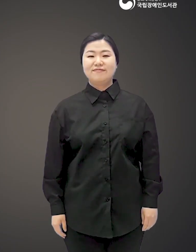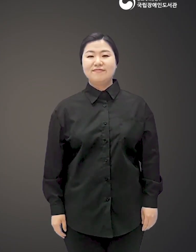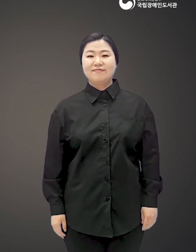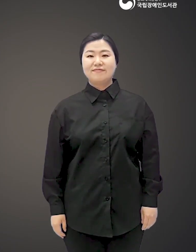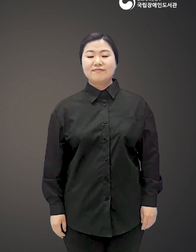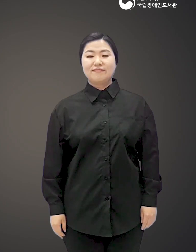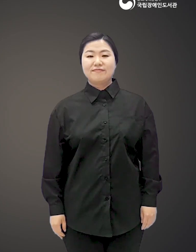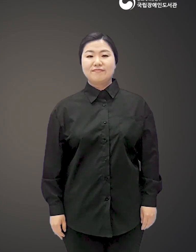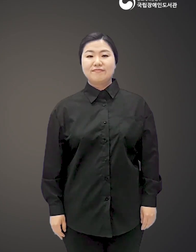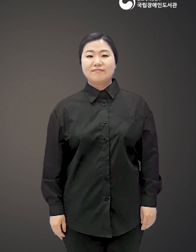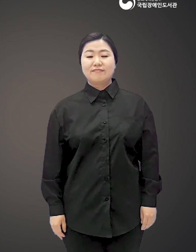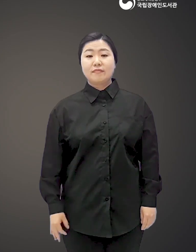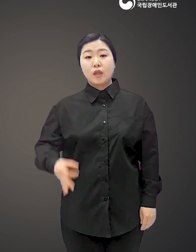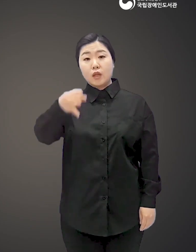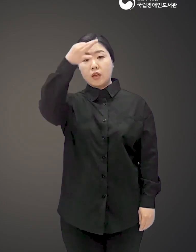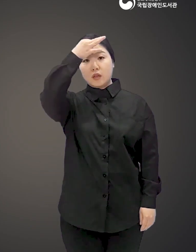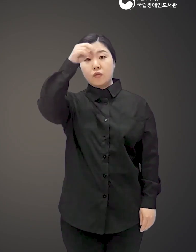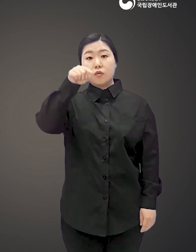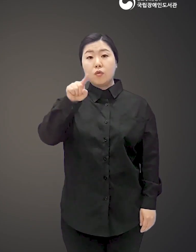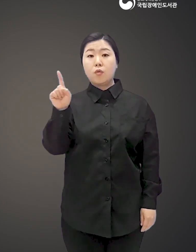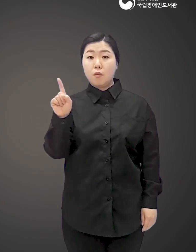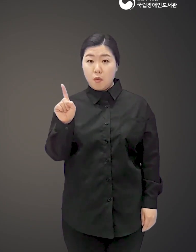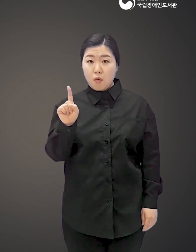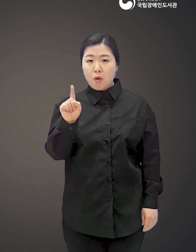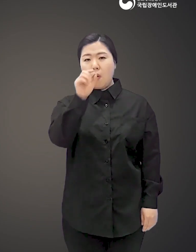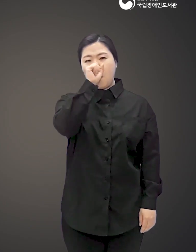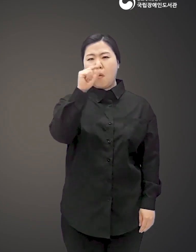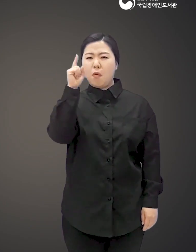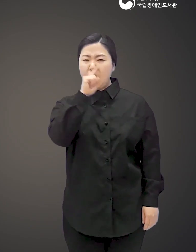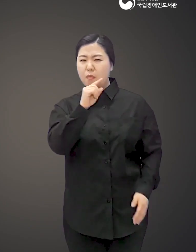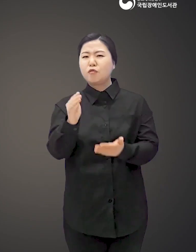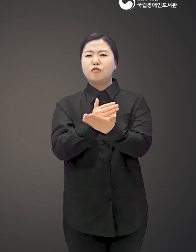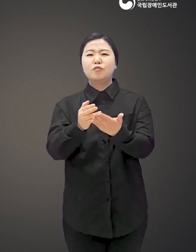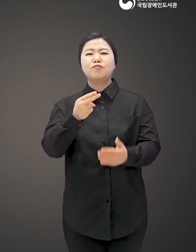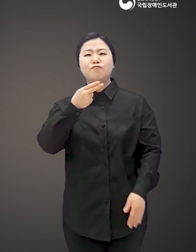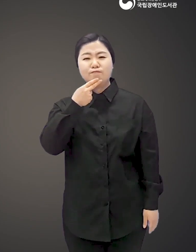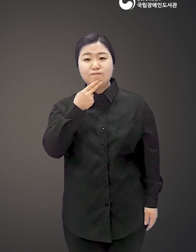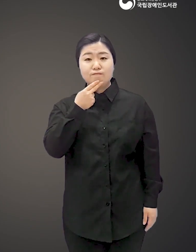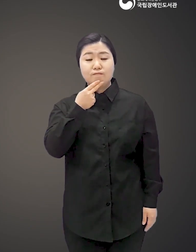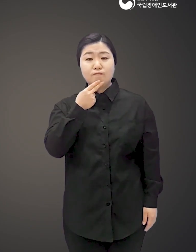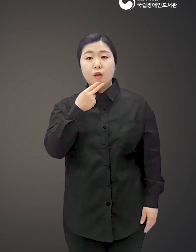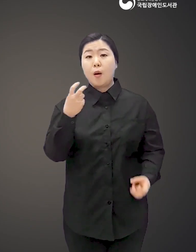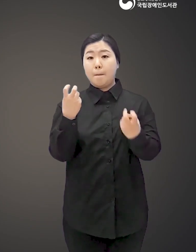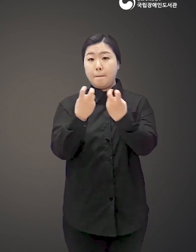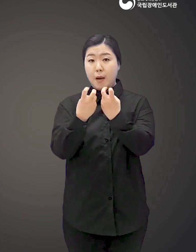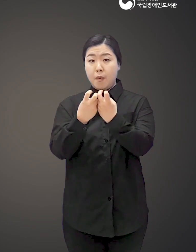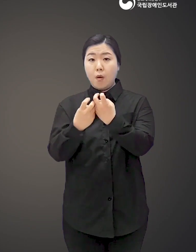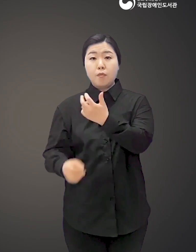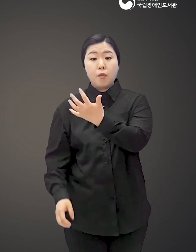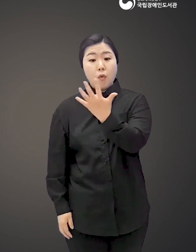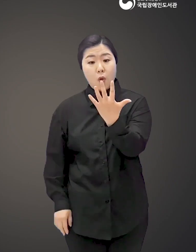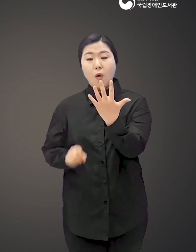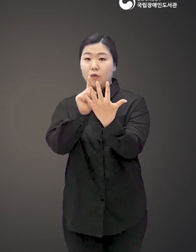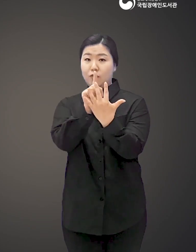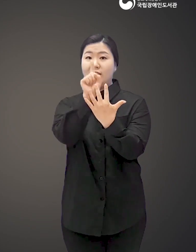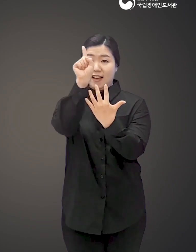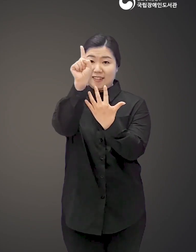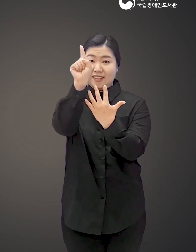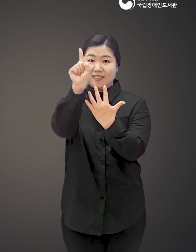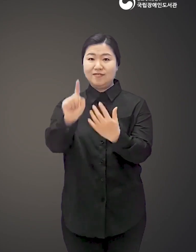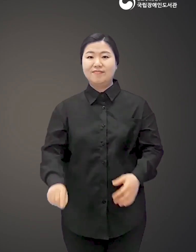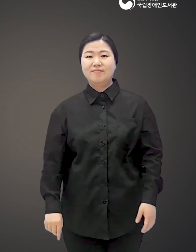기술. 이 기술 자체에는 좋고 나쁨이 없으며 그저 하나의 도구에